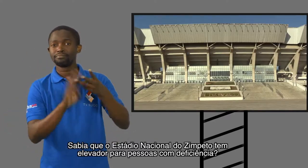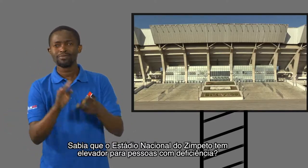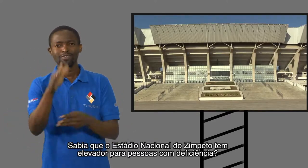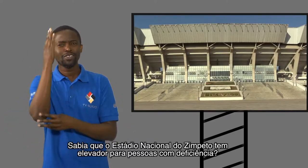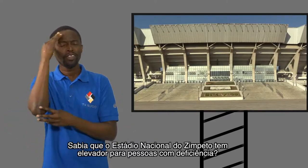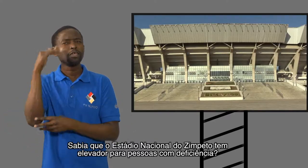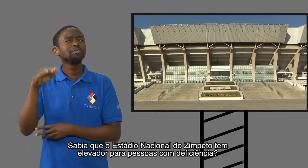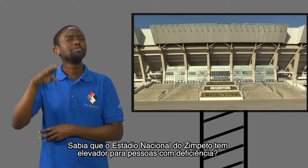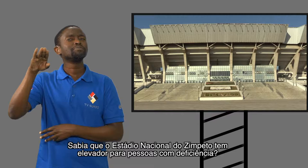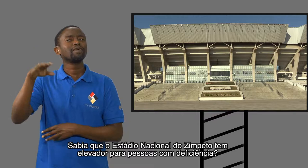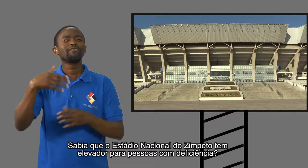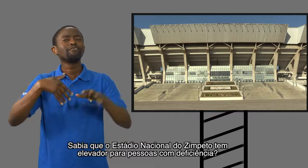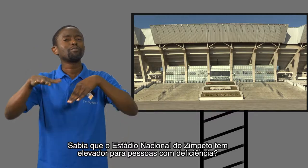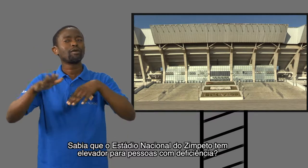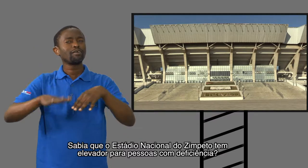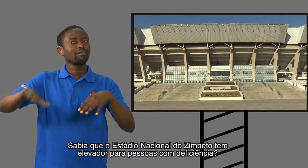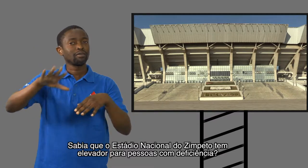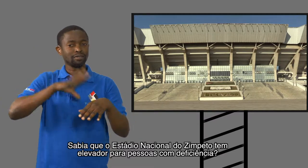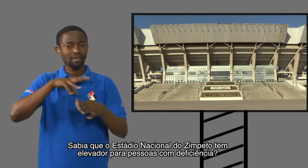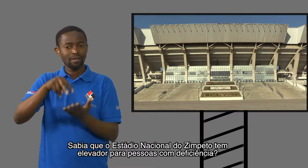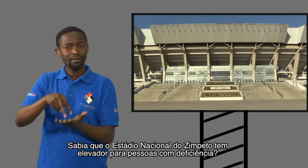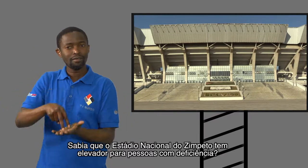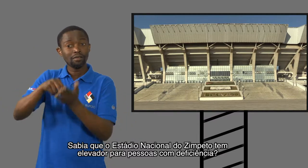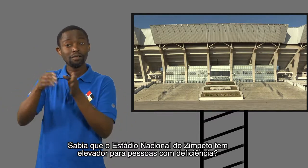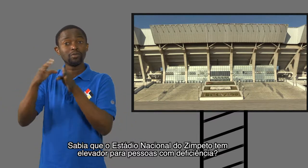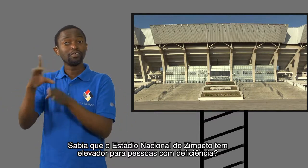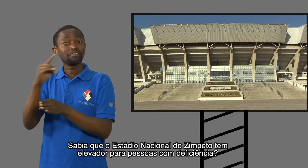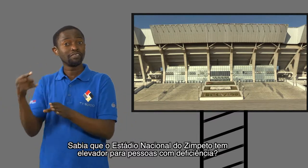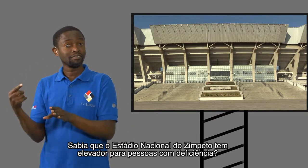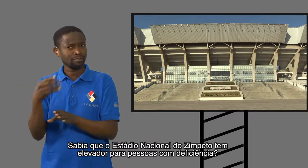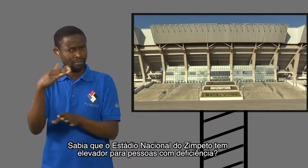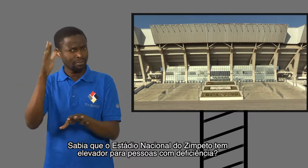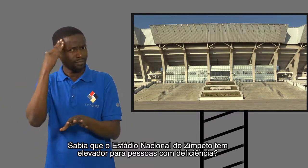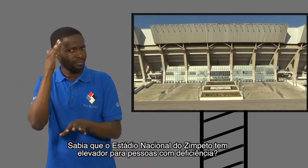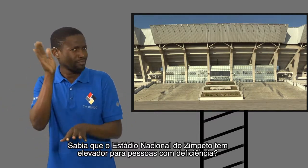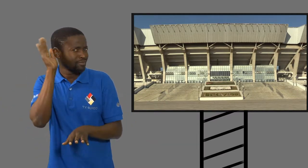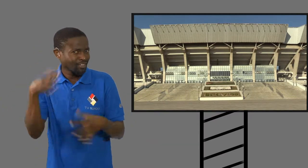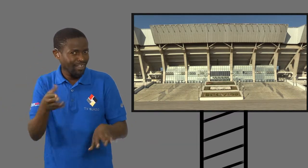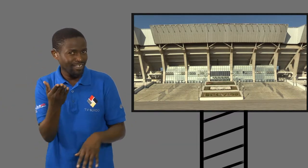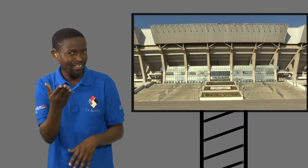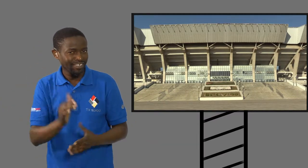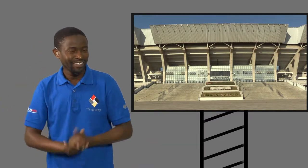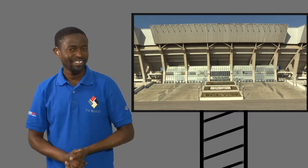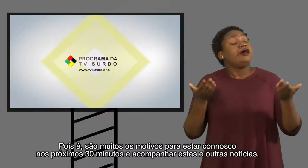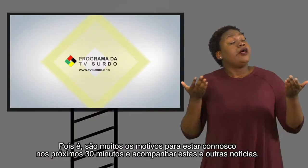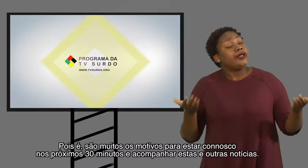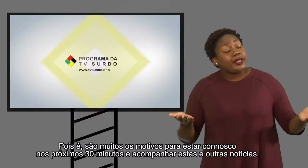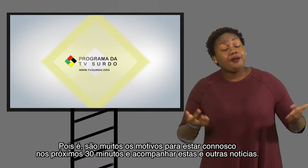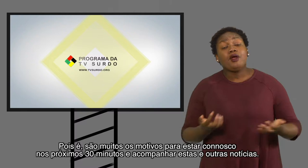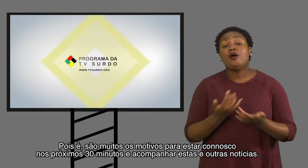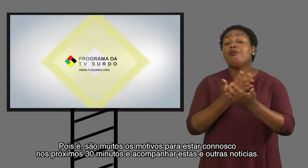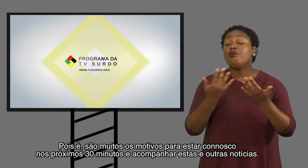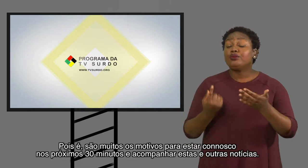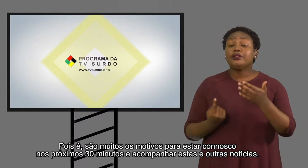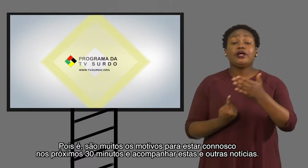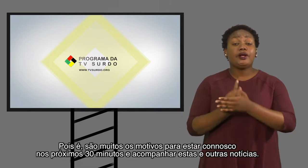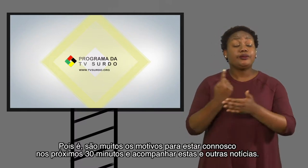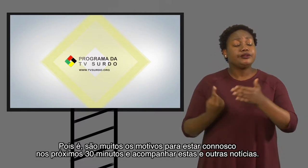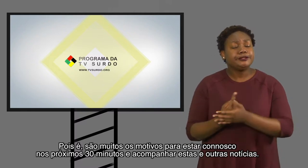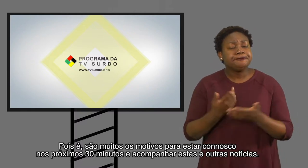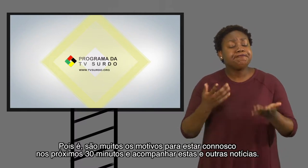Sabia que o Estádio Nacional do Zimpeto tem elevador para pessoas com deficiência? Pois é, são